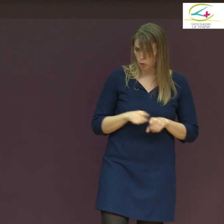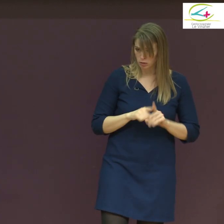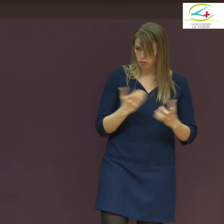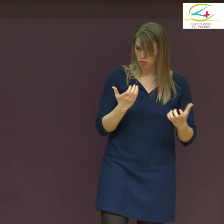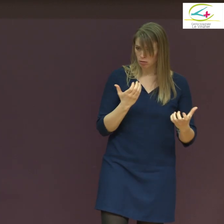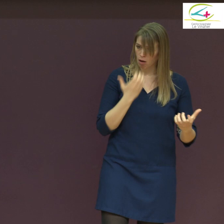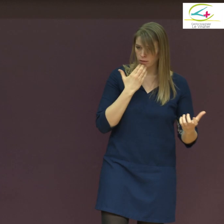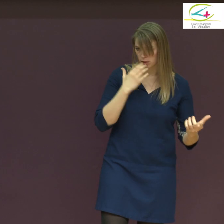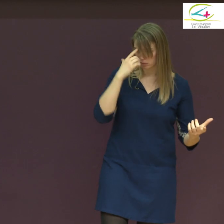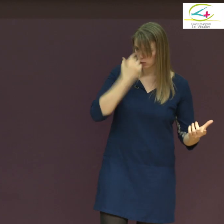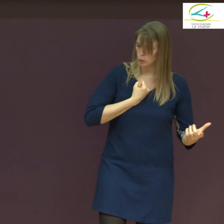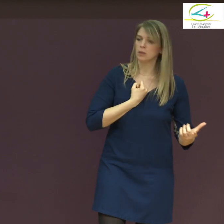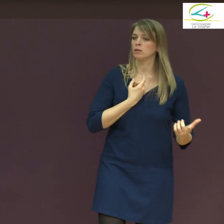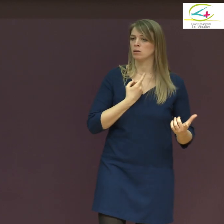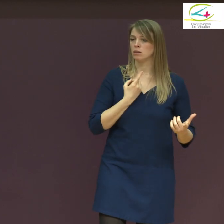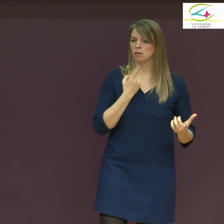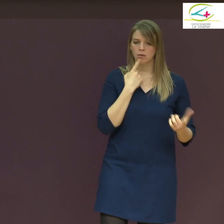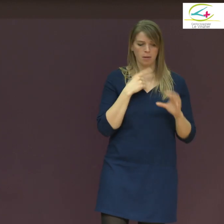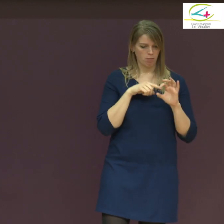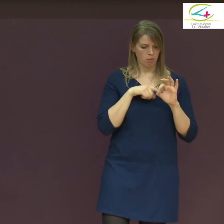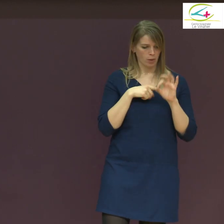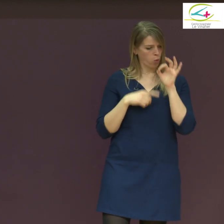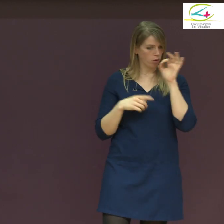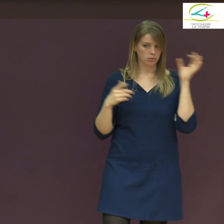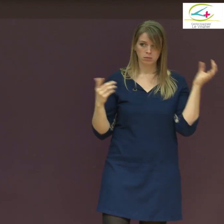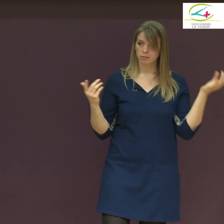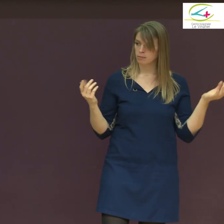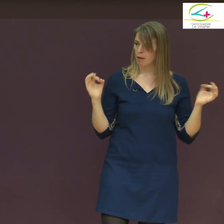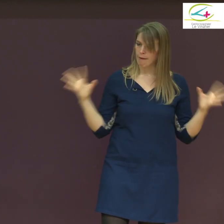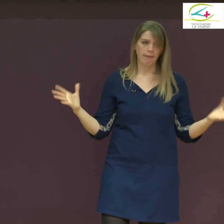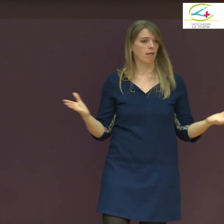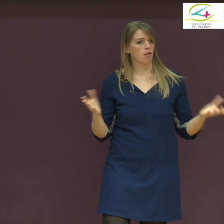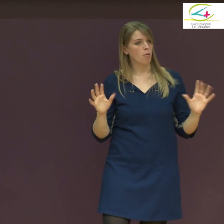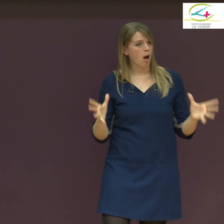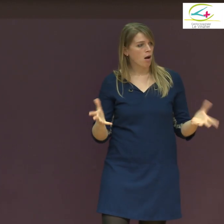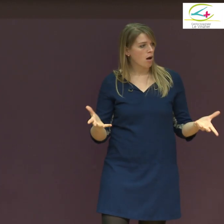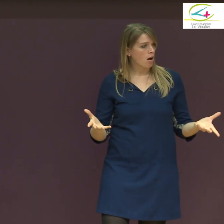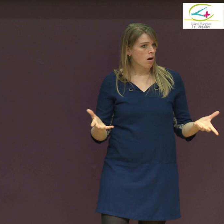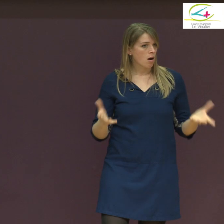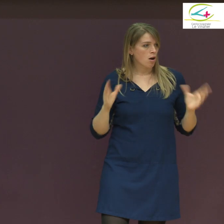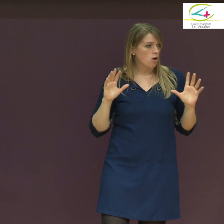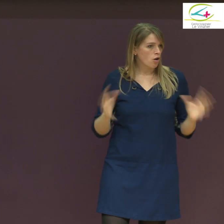personnes qui ressentent plus rien et qui se demandent est-ce que c'est normal, est-ce que